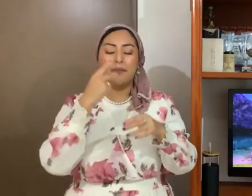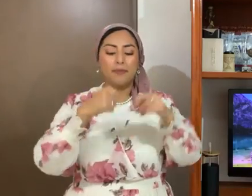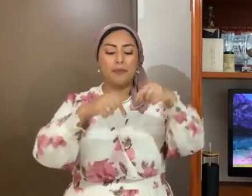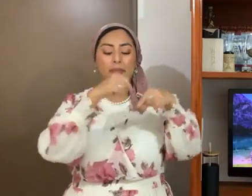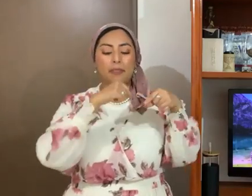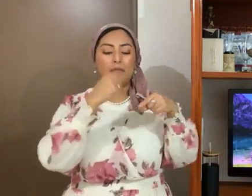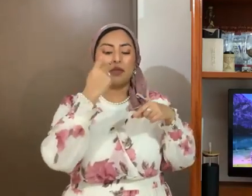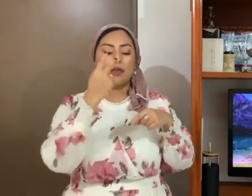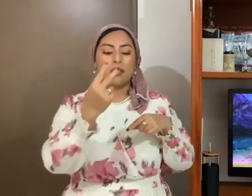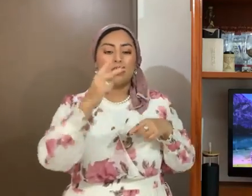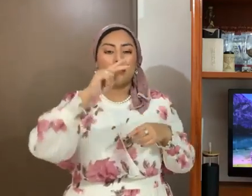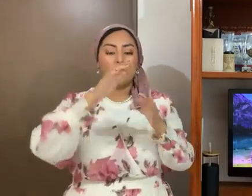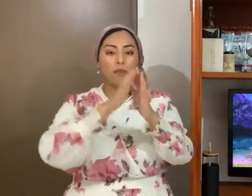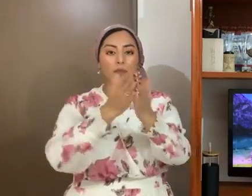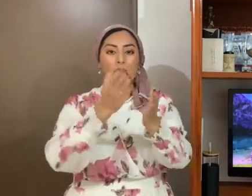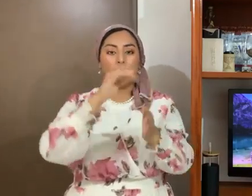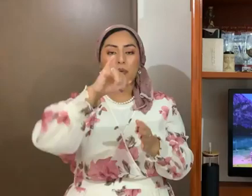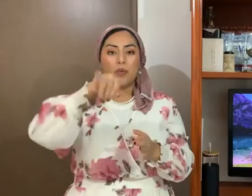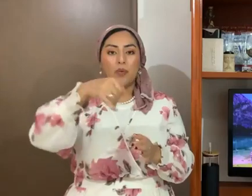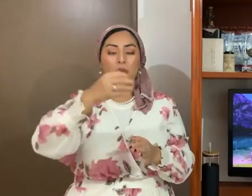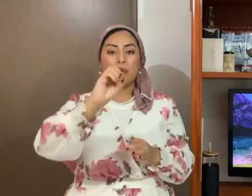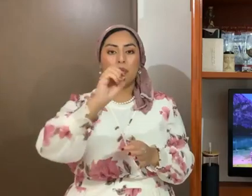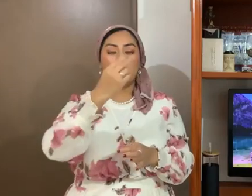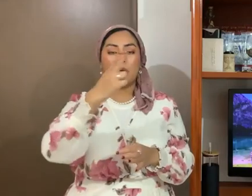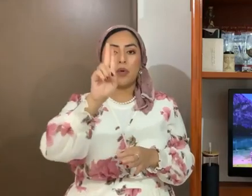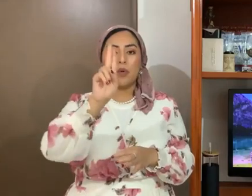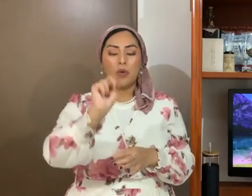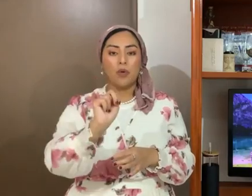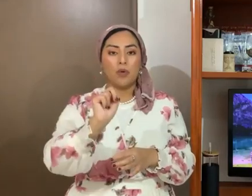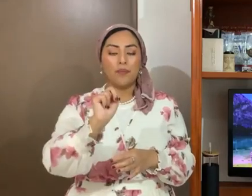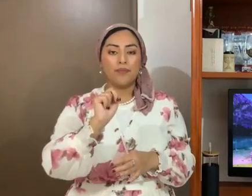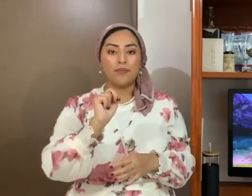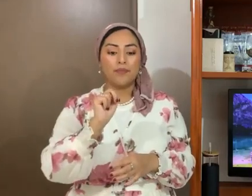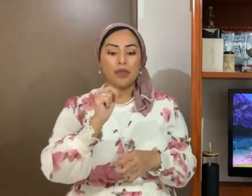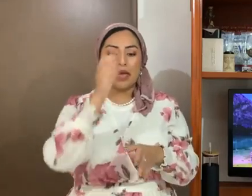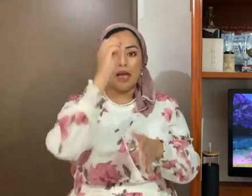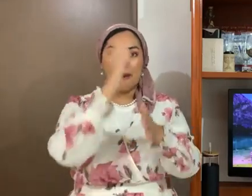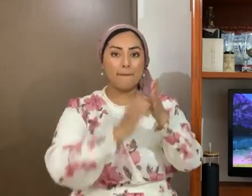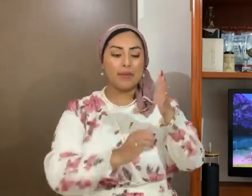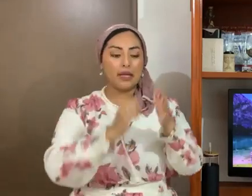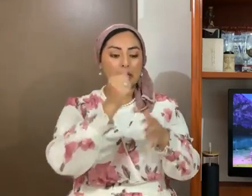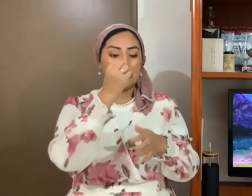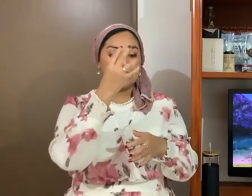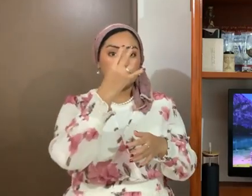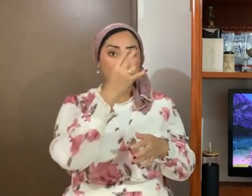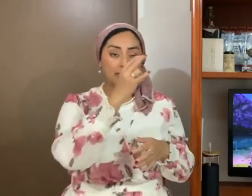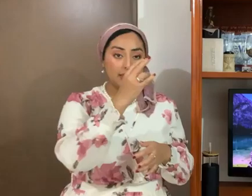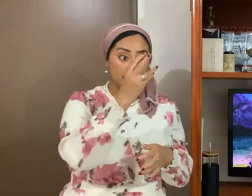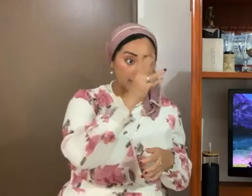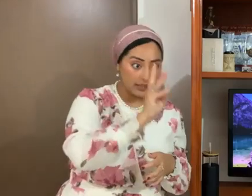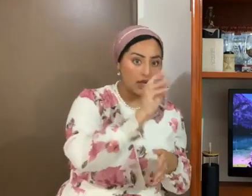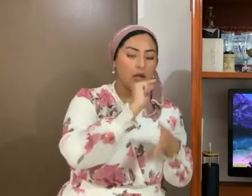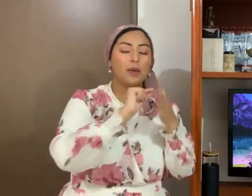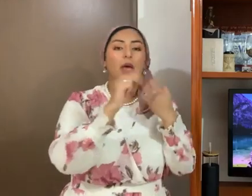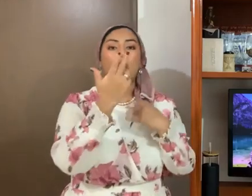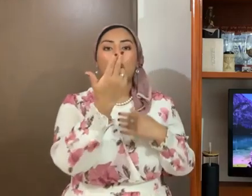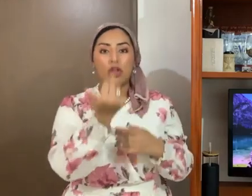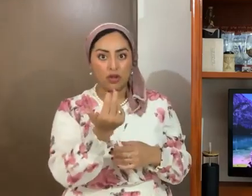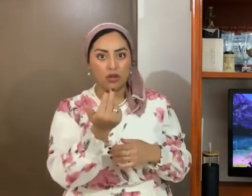libro de Juan, al libro de Juan, Yohanan en hebreo, en el capítulo 16, verso